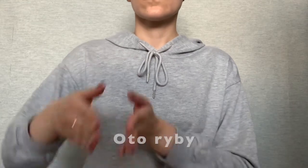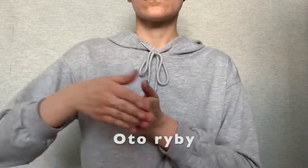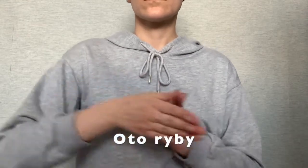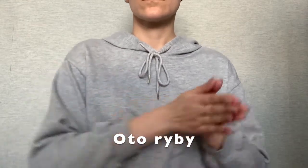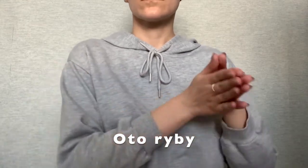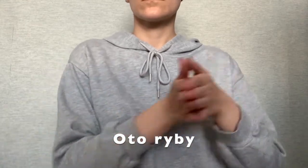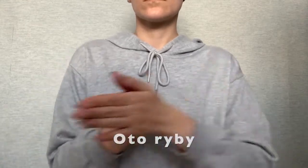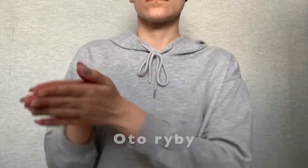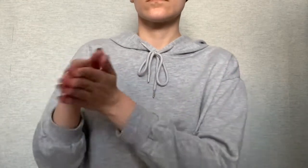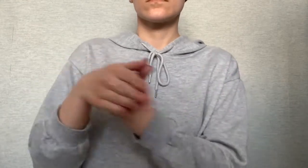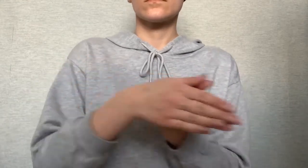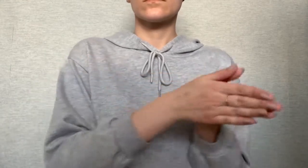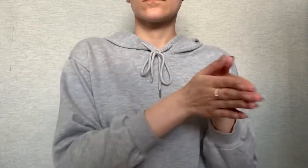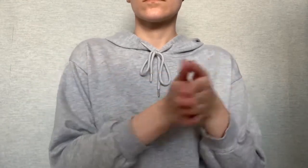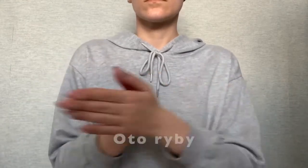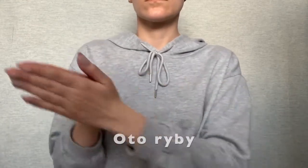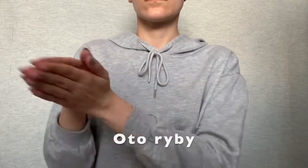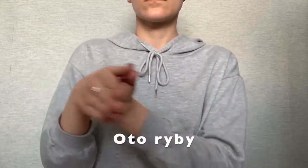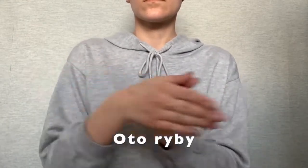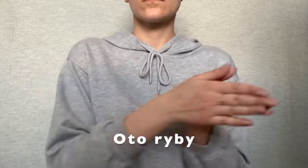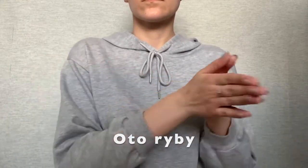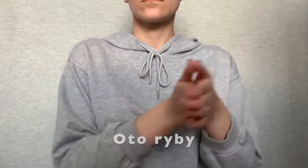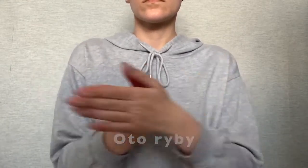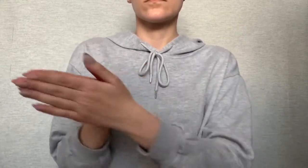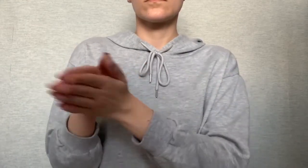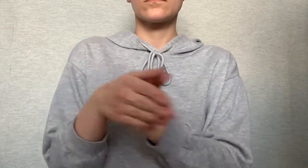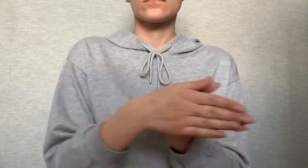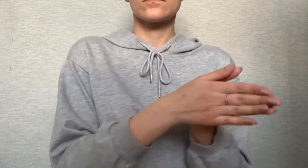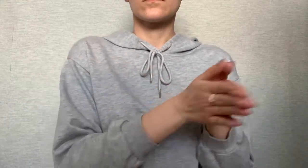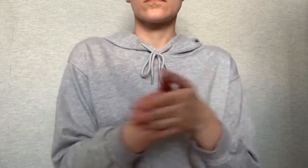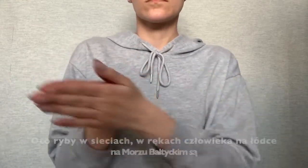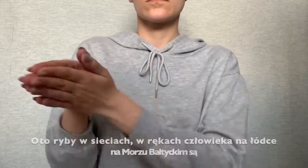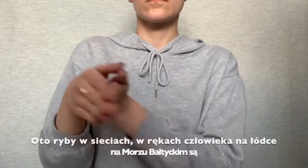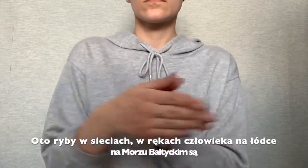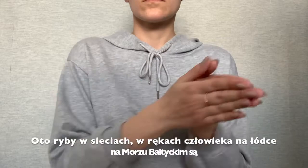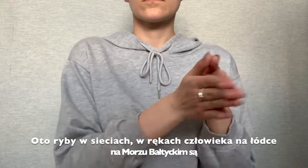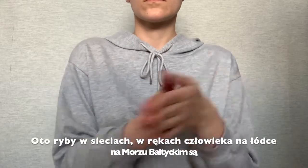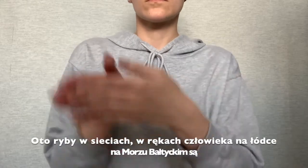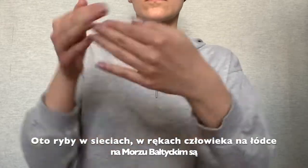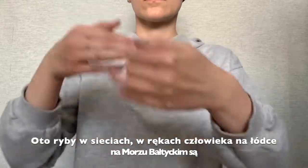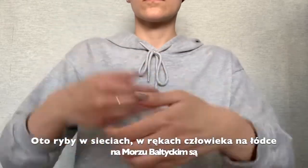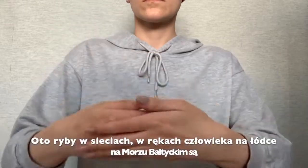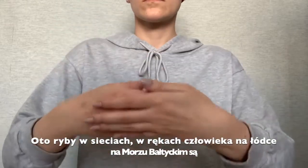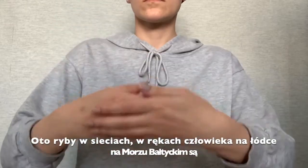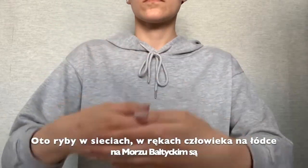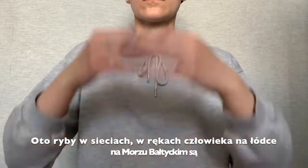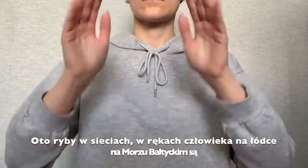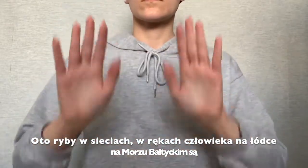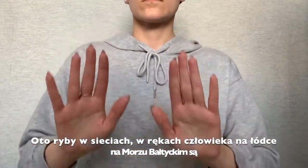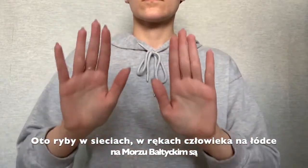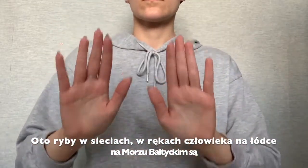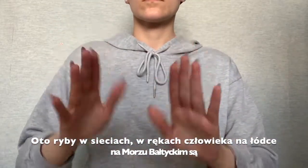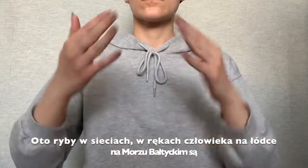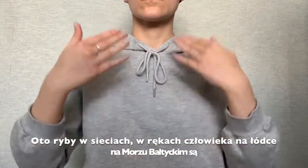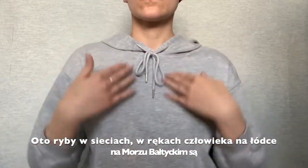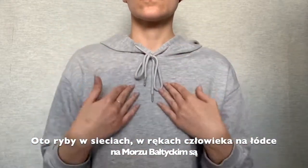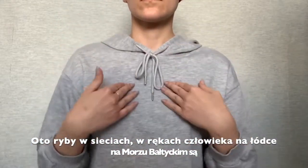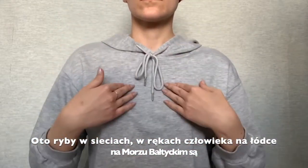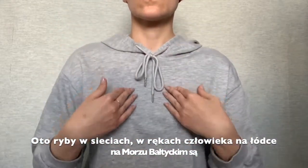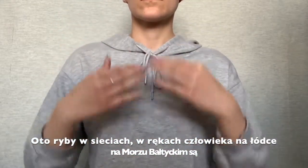Oto ryby, oto ryby. Oto ryby w sieciach w rękach człowieka